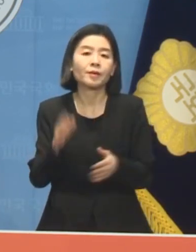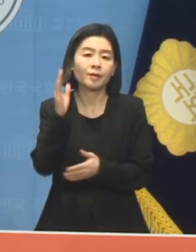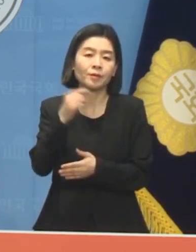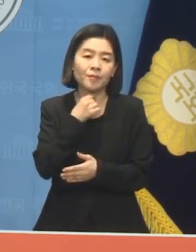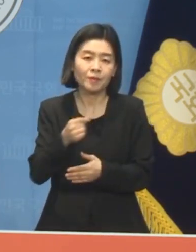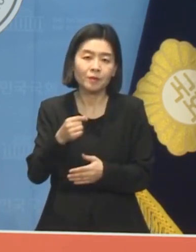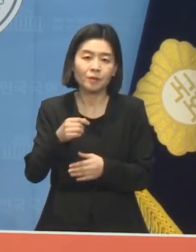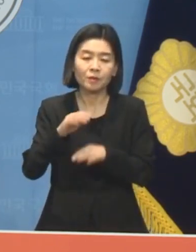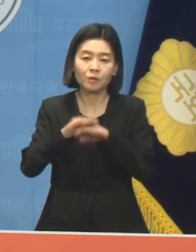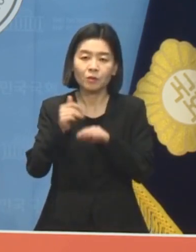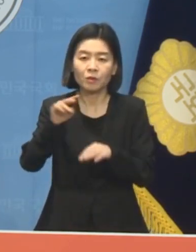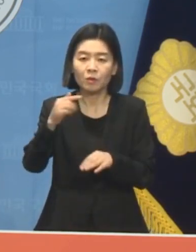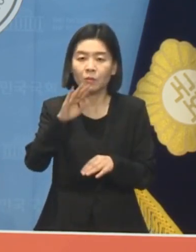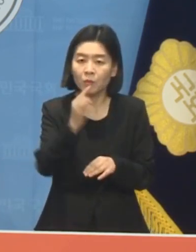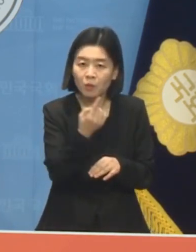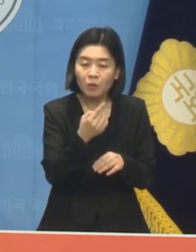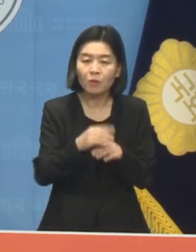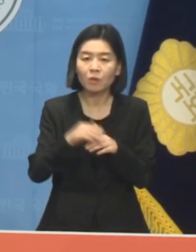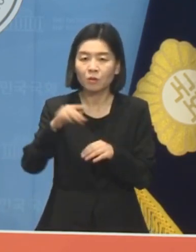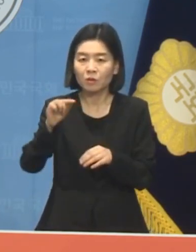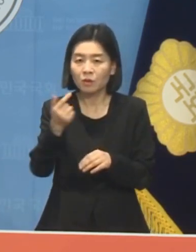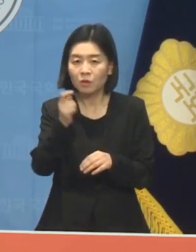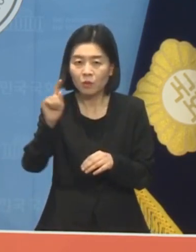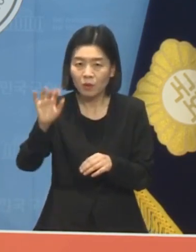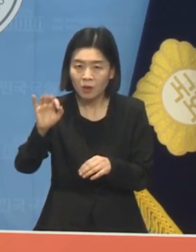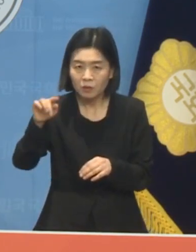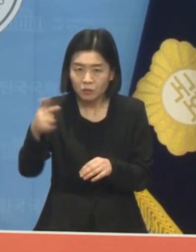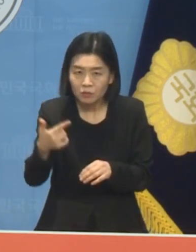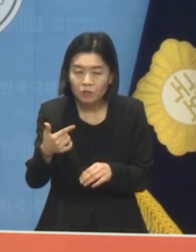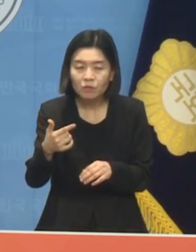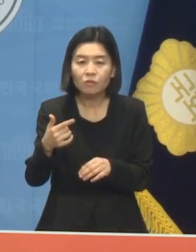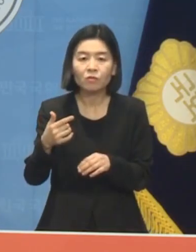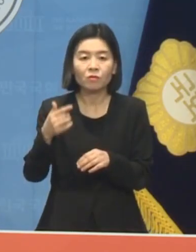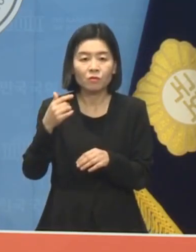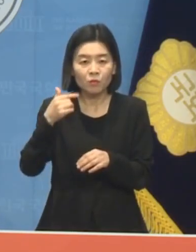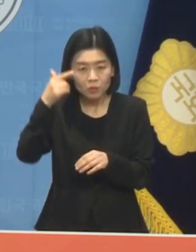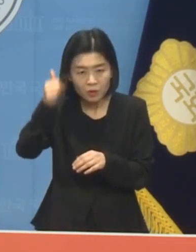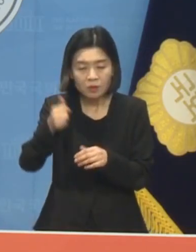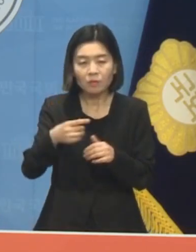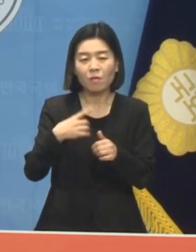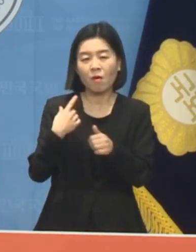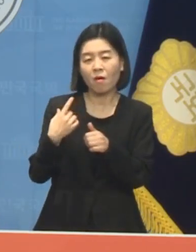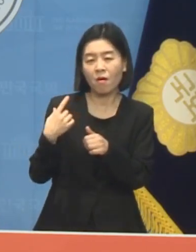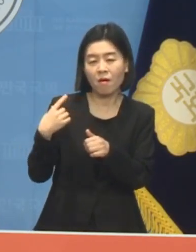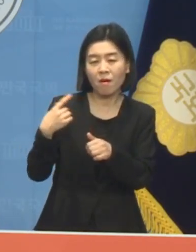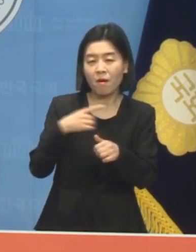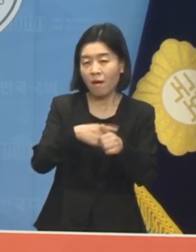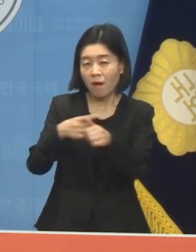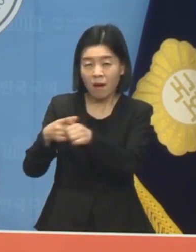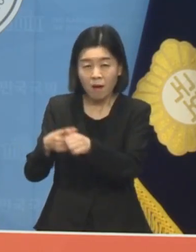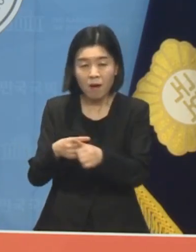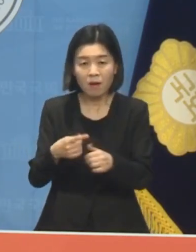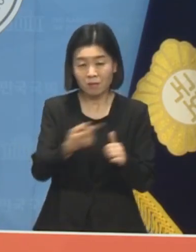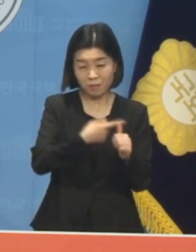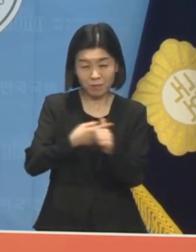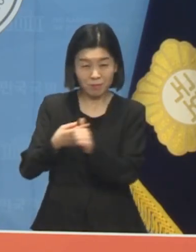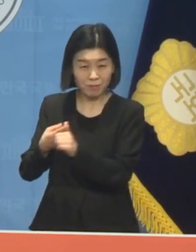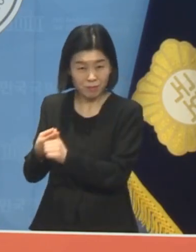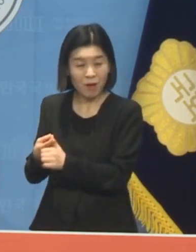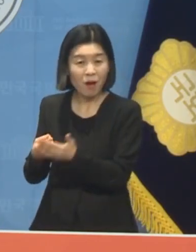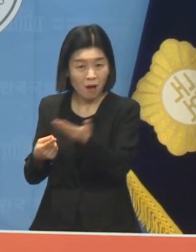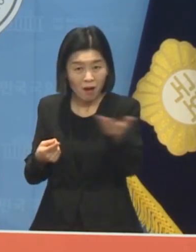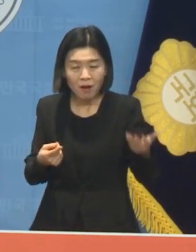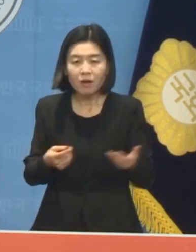손현보 목사님, 정강훈 목사님을 욕하는 여러분들이 계십니다. 사실 여러분들이 고마워해야